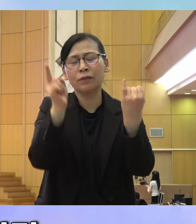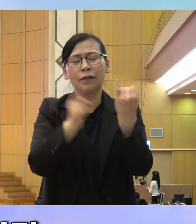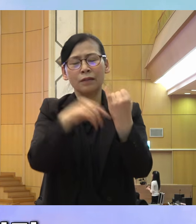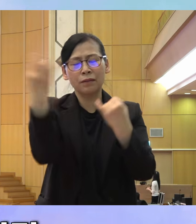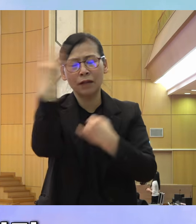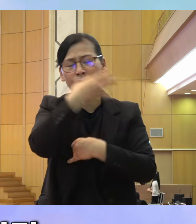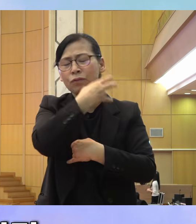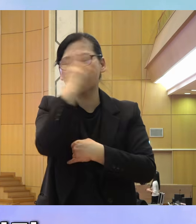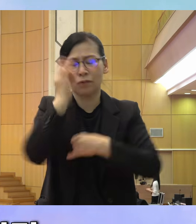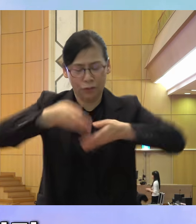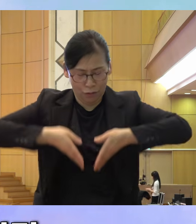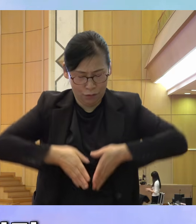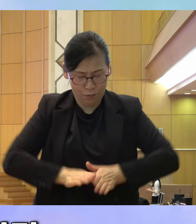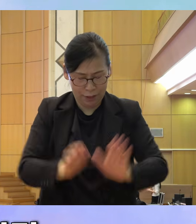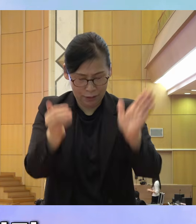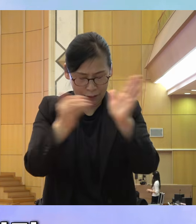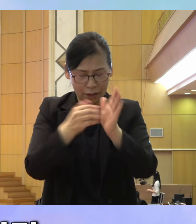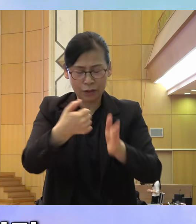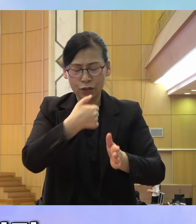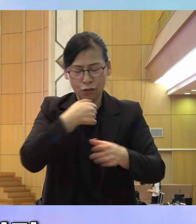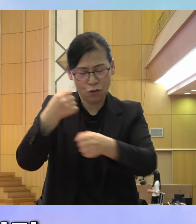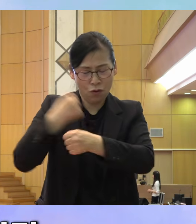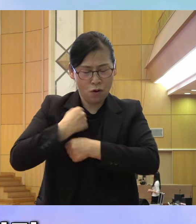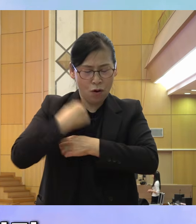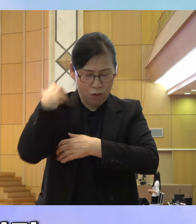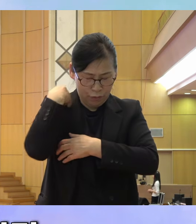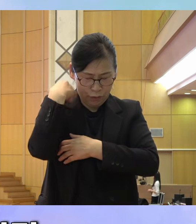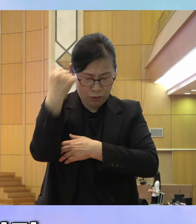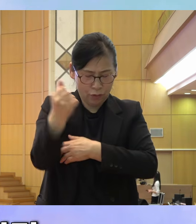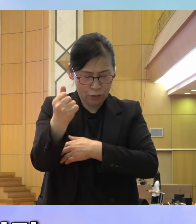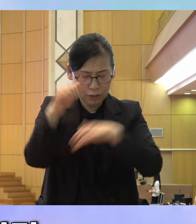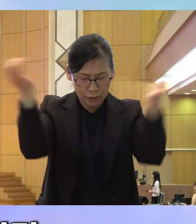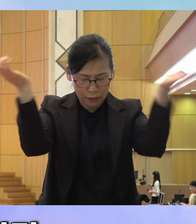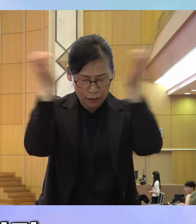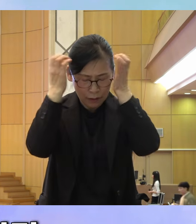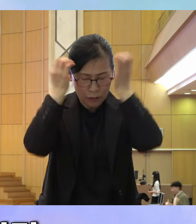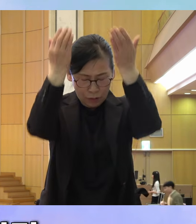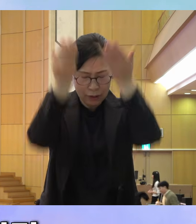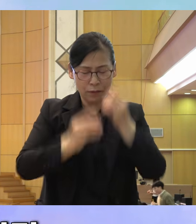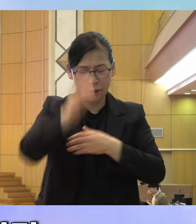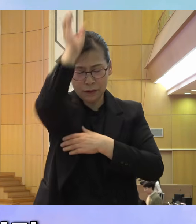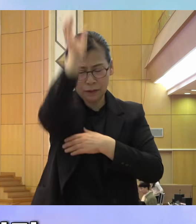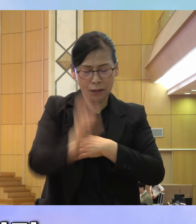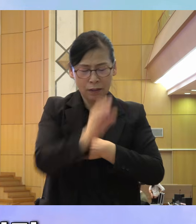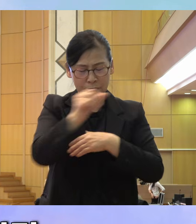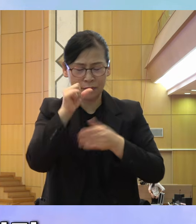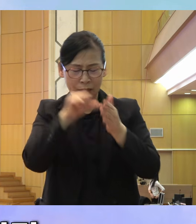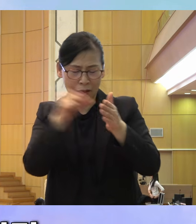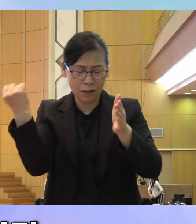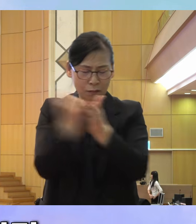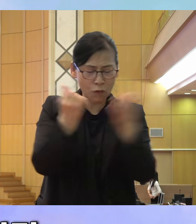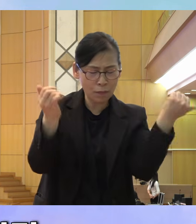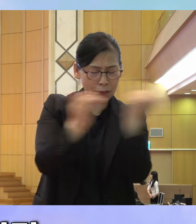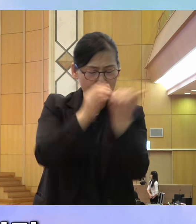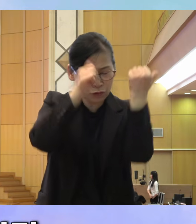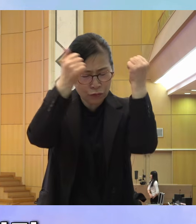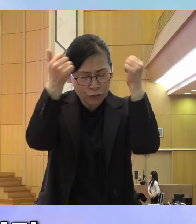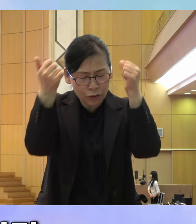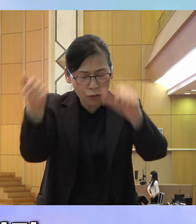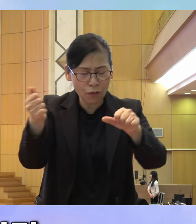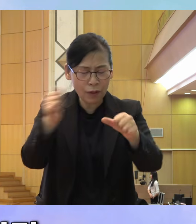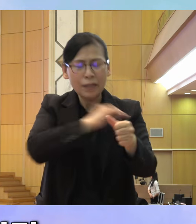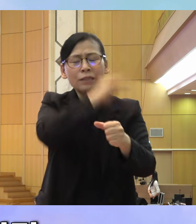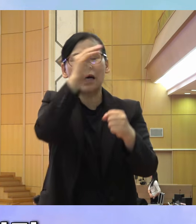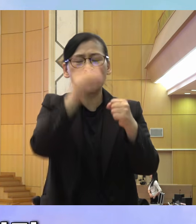성령으로 잉태하사 동정녀 마리아에게 나시고 본디오 빌라도에게 고난을 받으사 십자가에 못 박혀